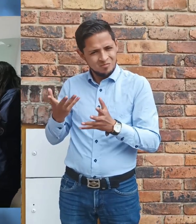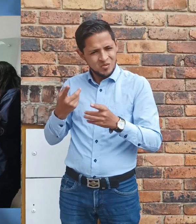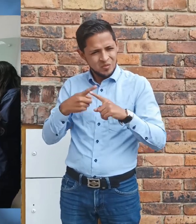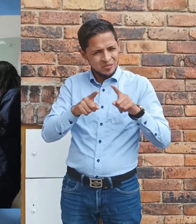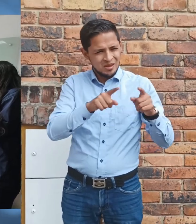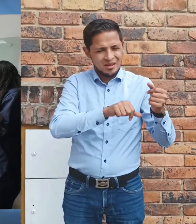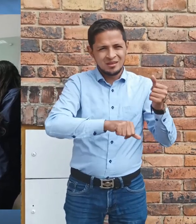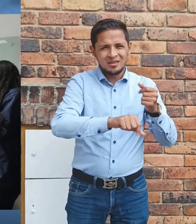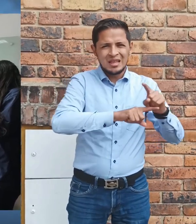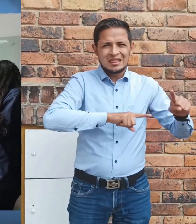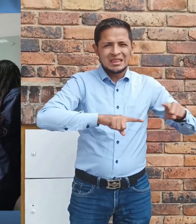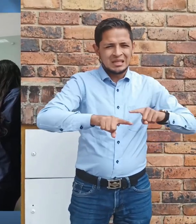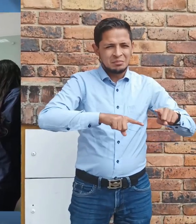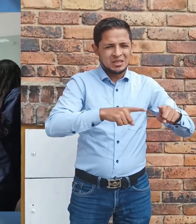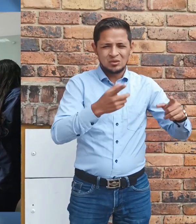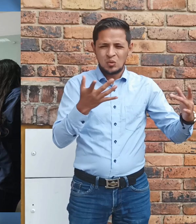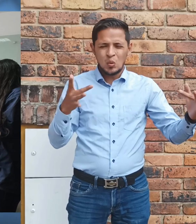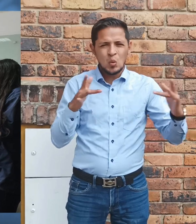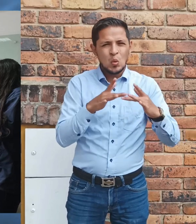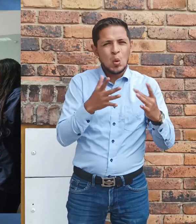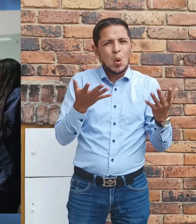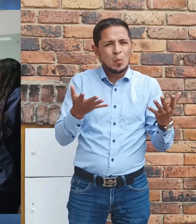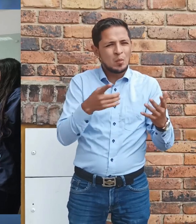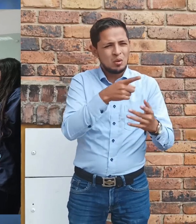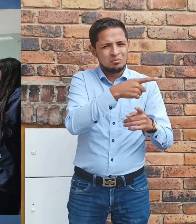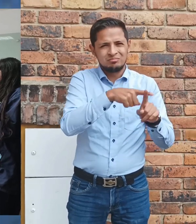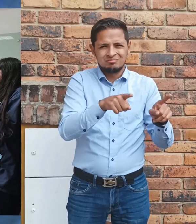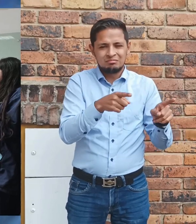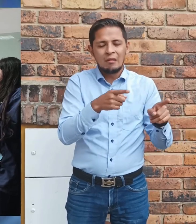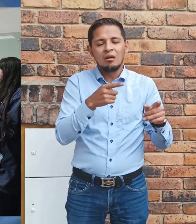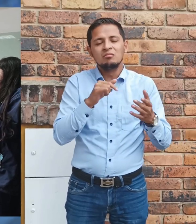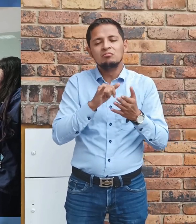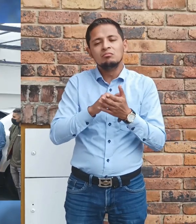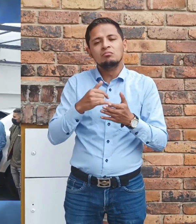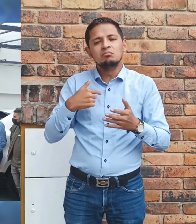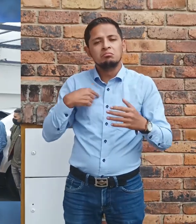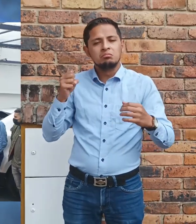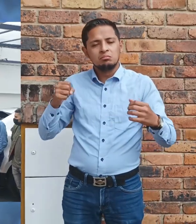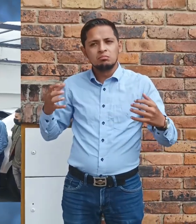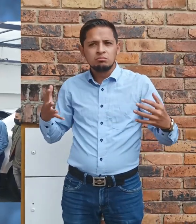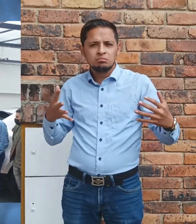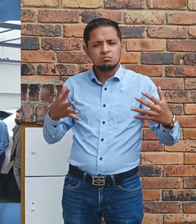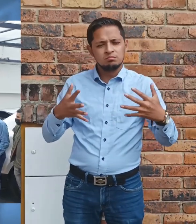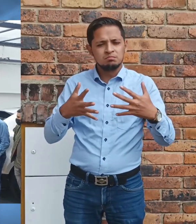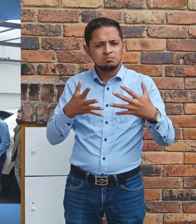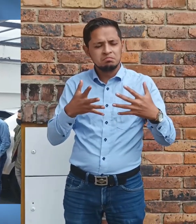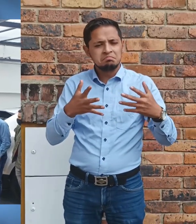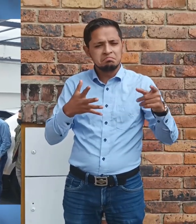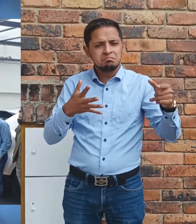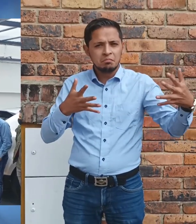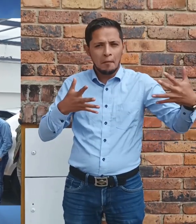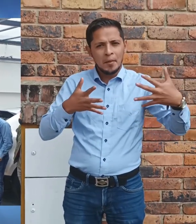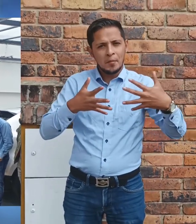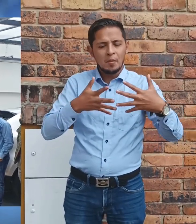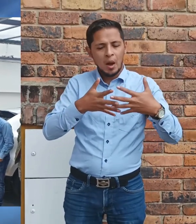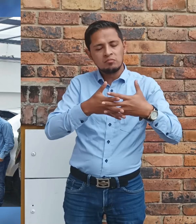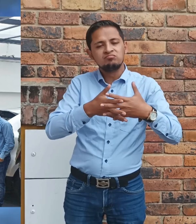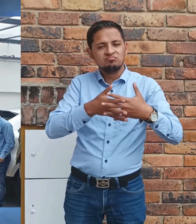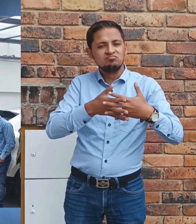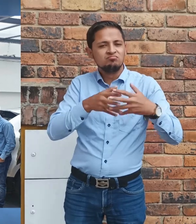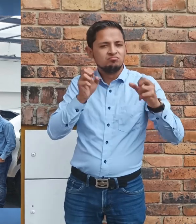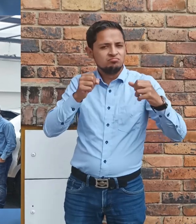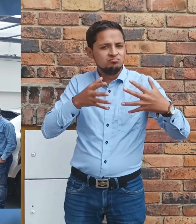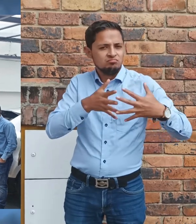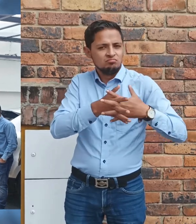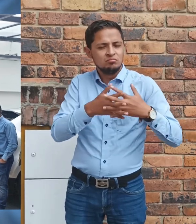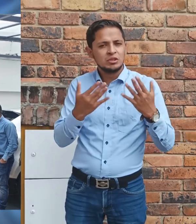área administrativa, que es tan diferente. Sin embargo, poco a poco me di cuenta que la información y los